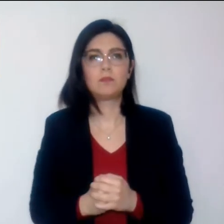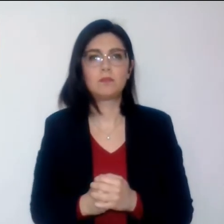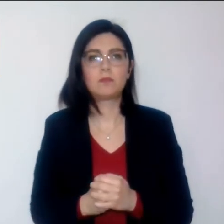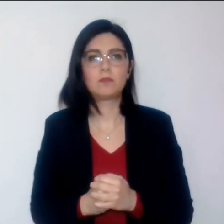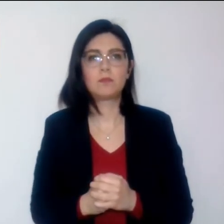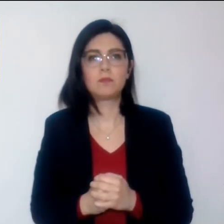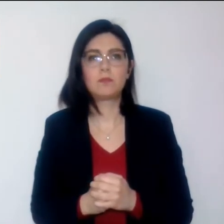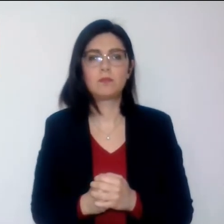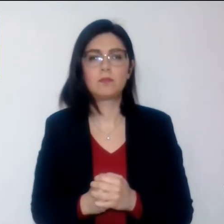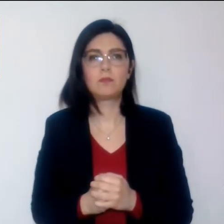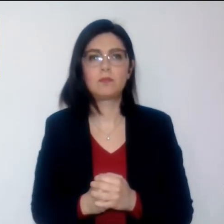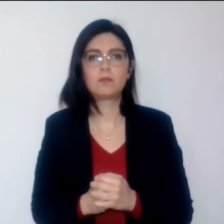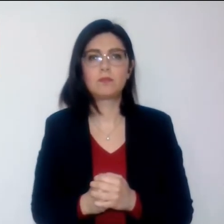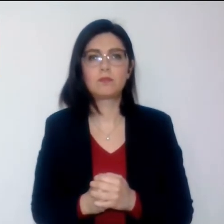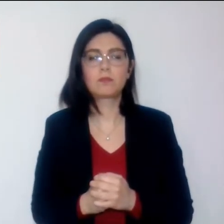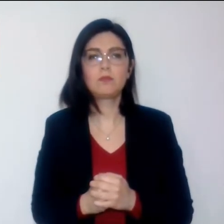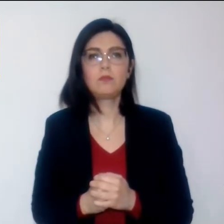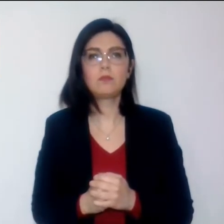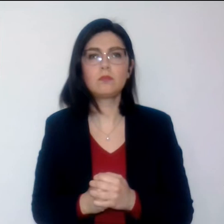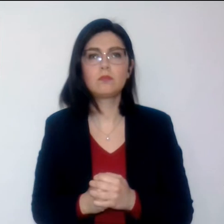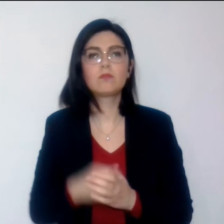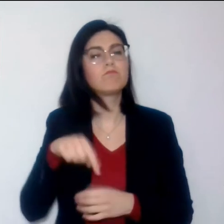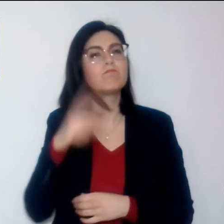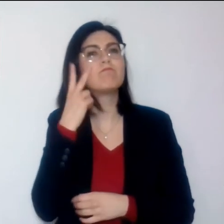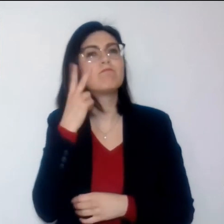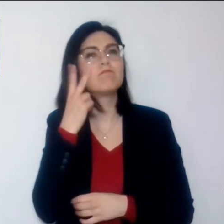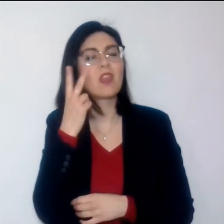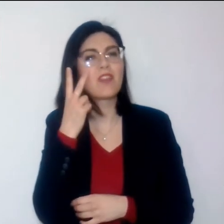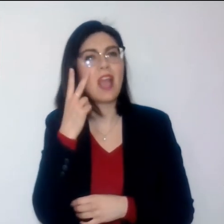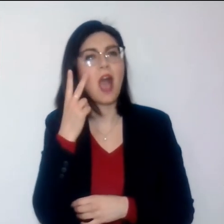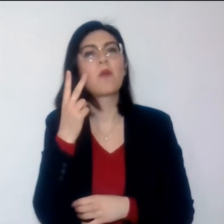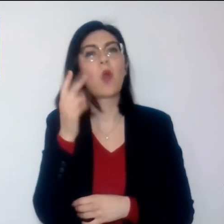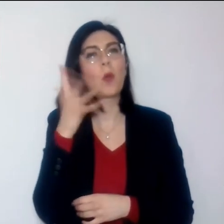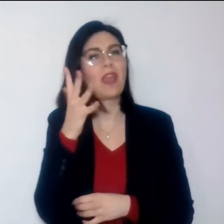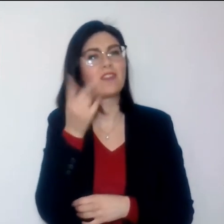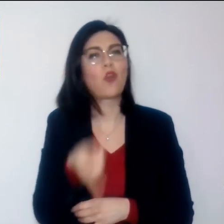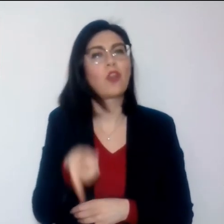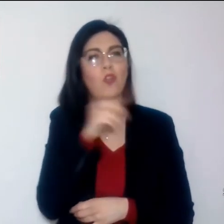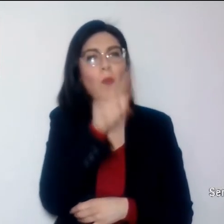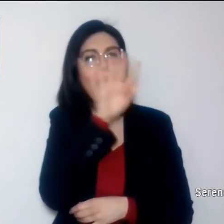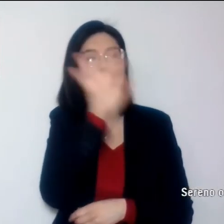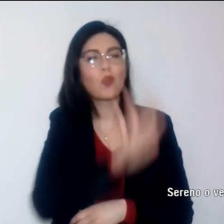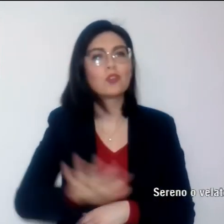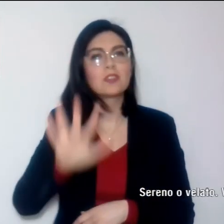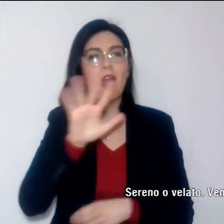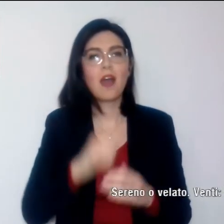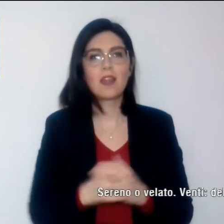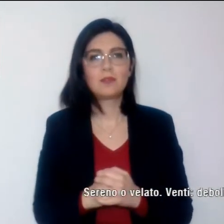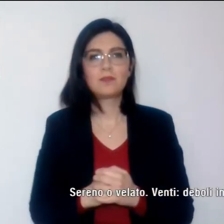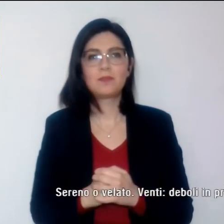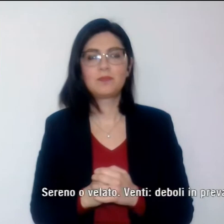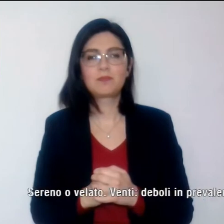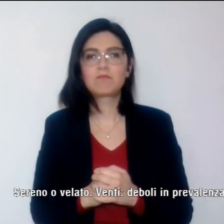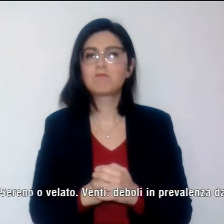e prima di chiudere uno sguardo come di consueto alle previsioni del tempo per domani in toscana il